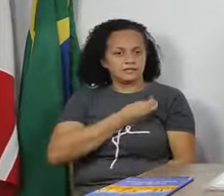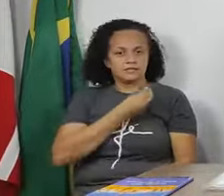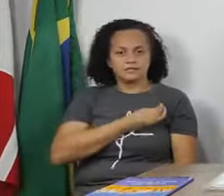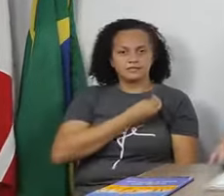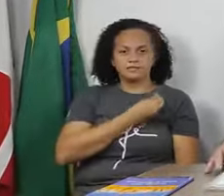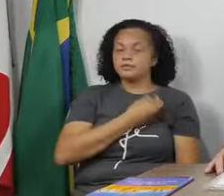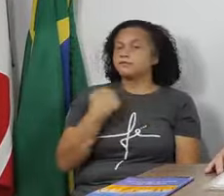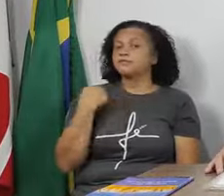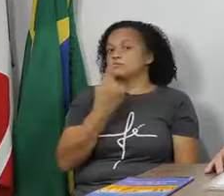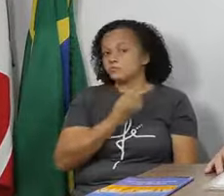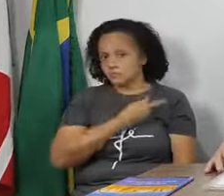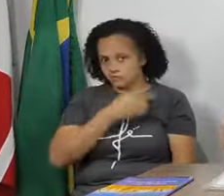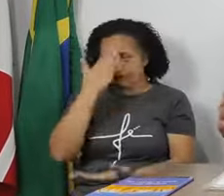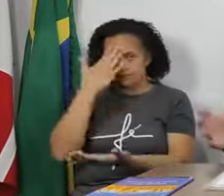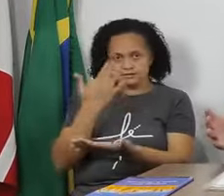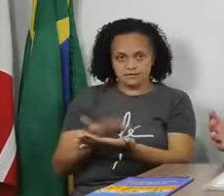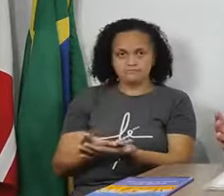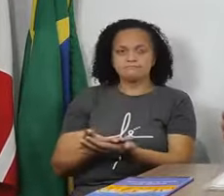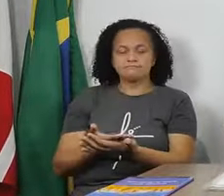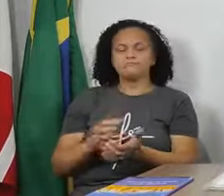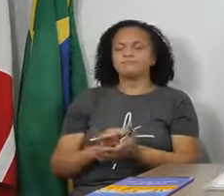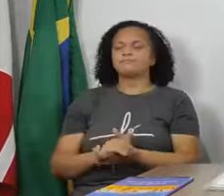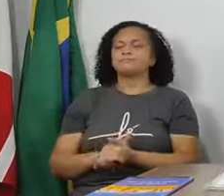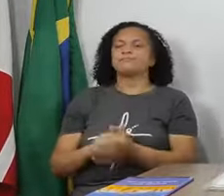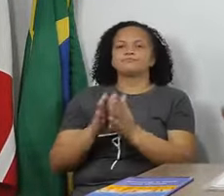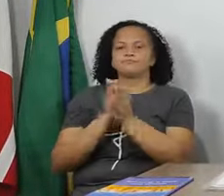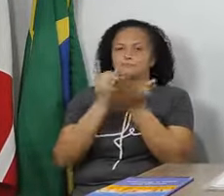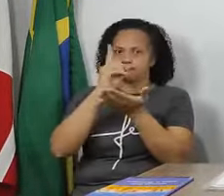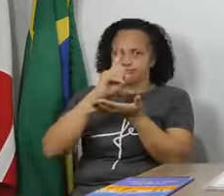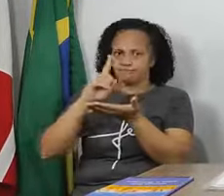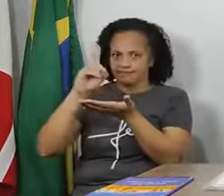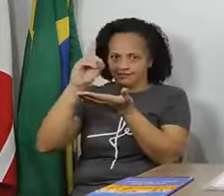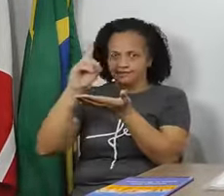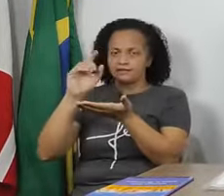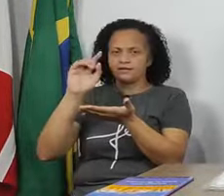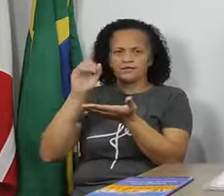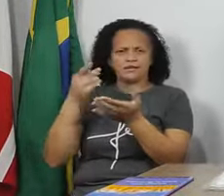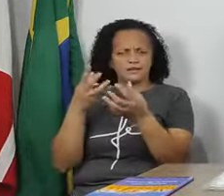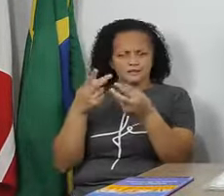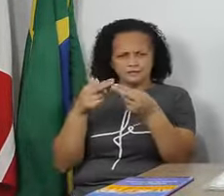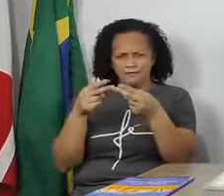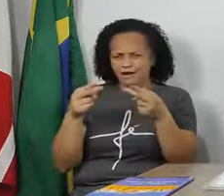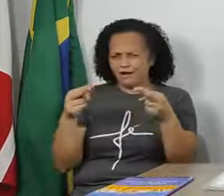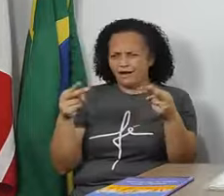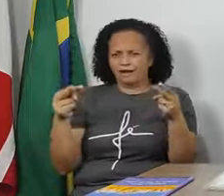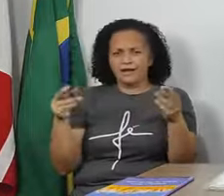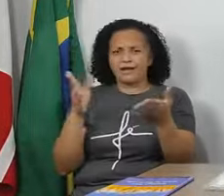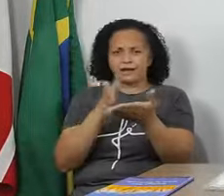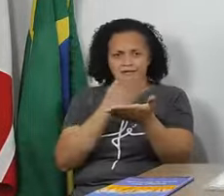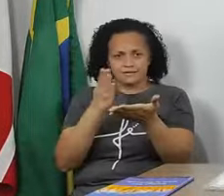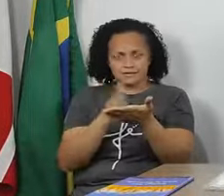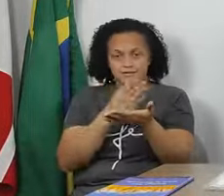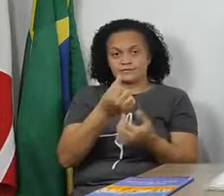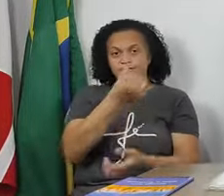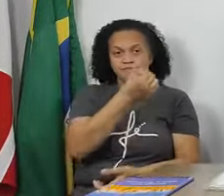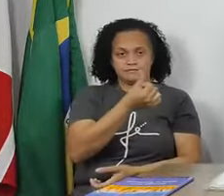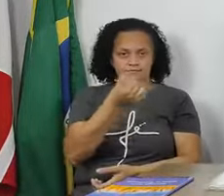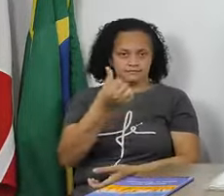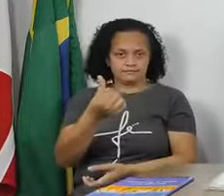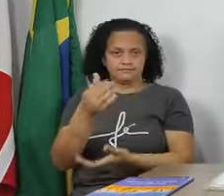cristã. Olha, a Bíblia é um conjunto de livros, de 66